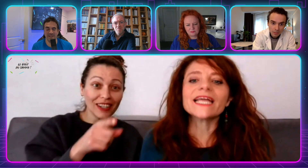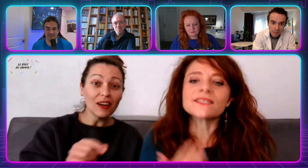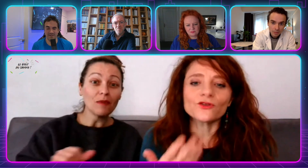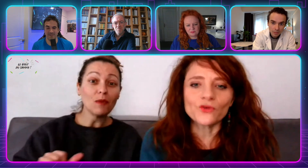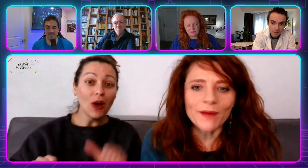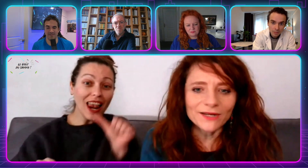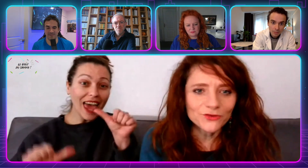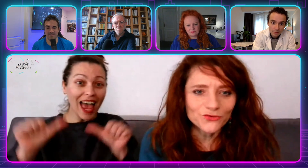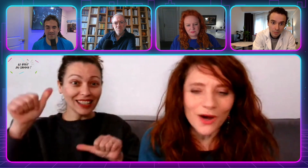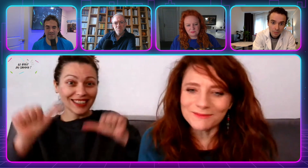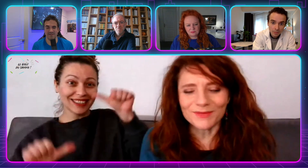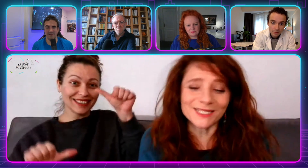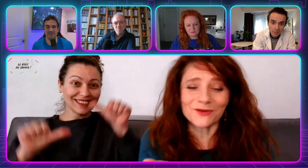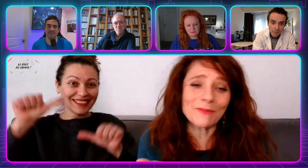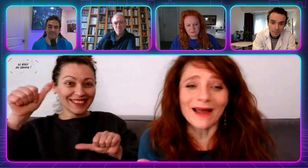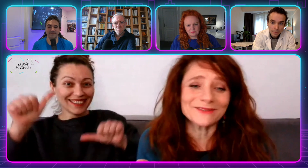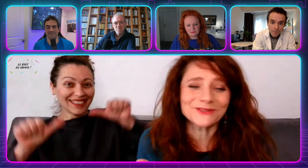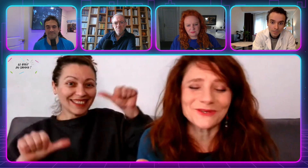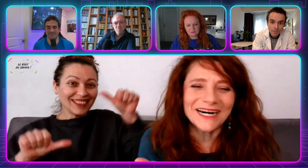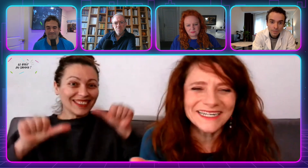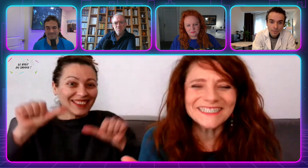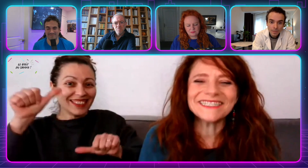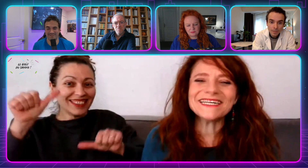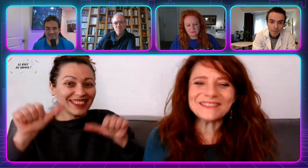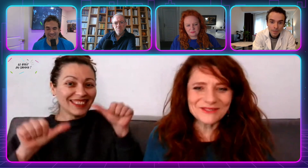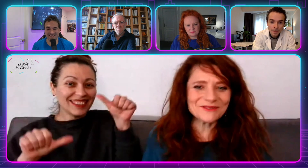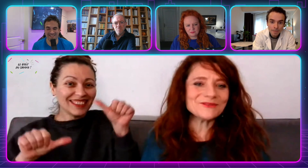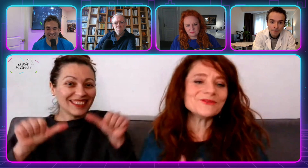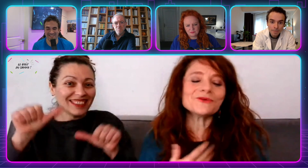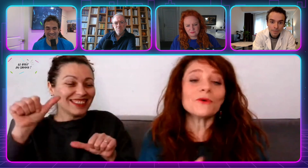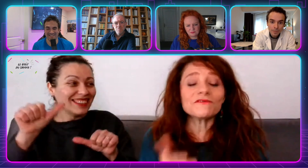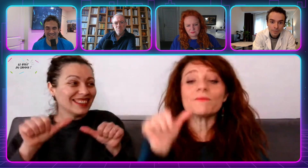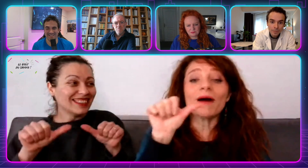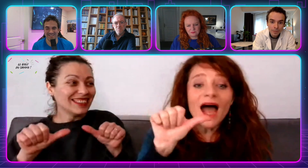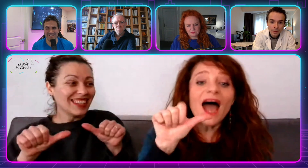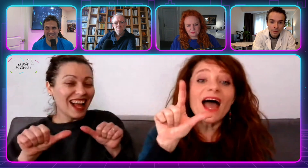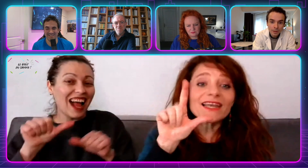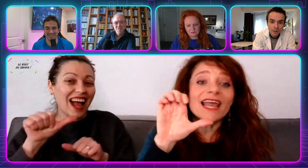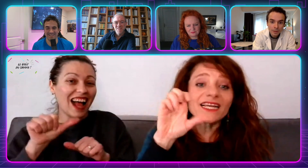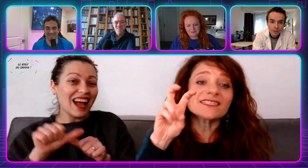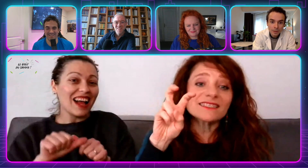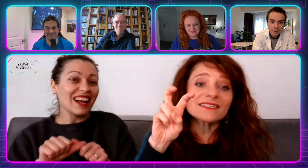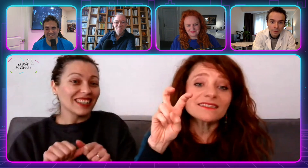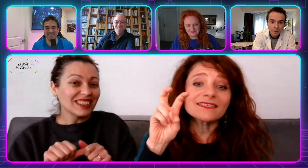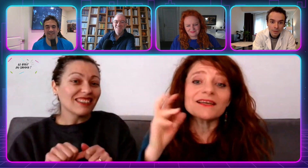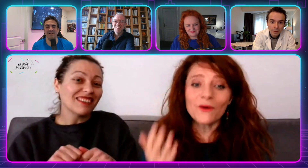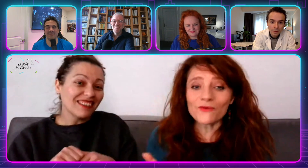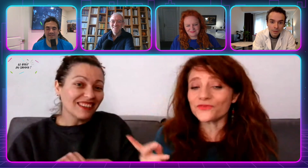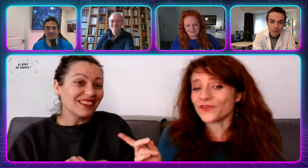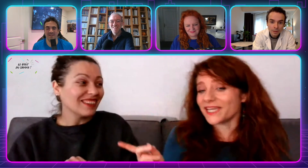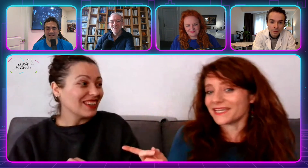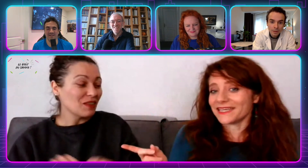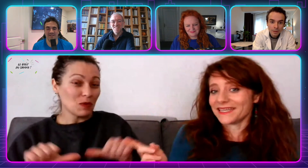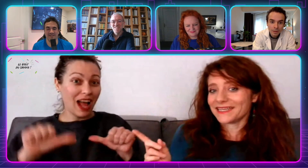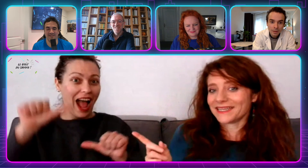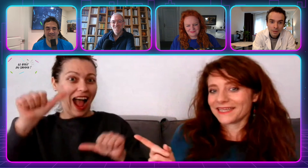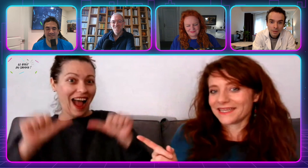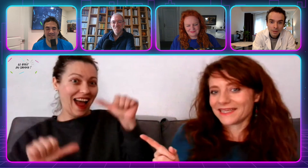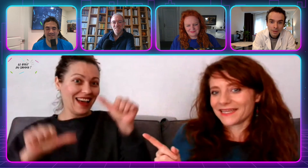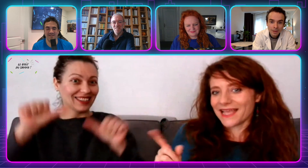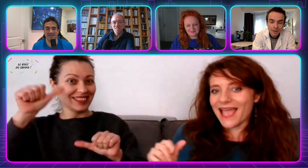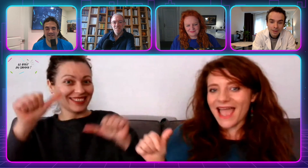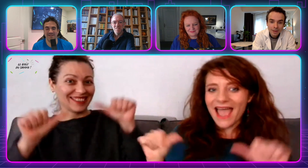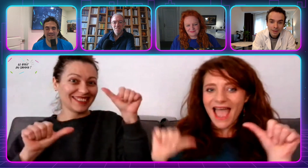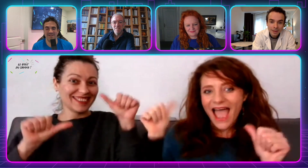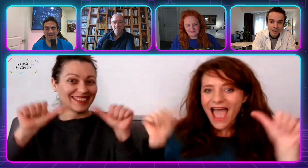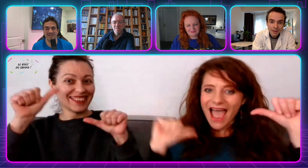Ouais. Alex, quand on parle de toi, parce qu'on parle de toi, Oui. nous, on fait pas Alex. On Oui. fait